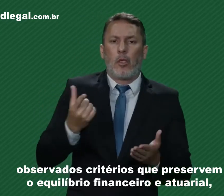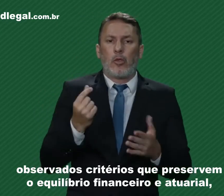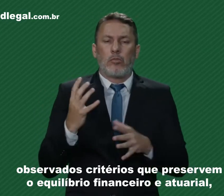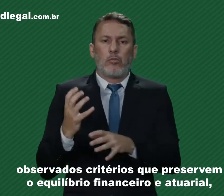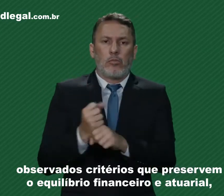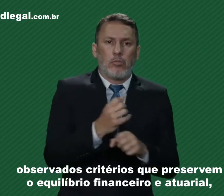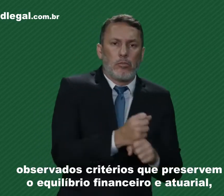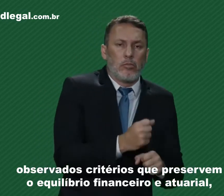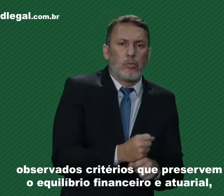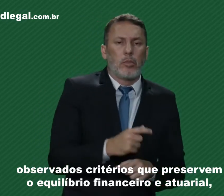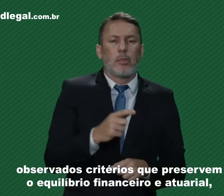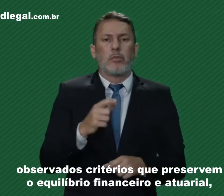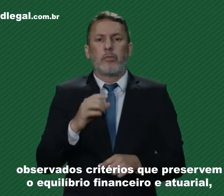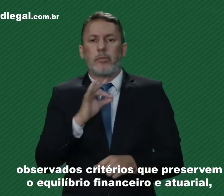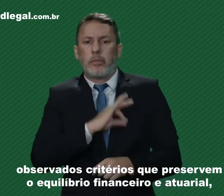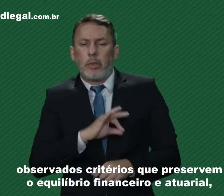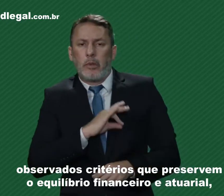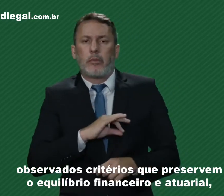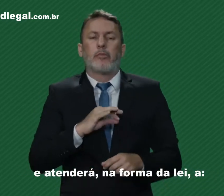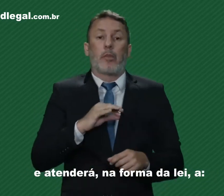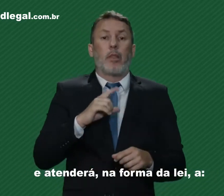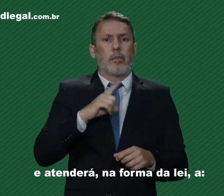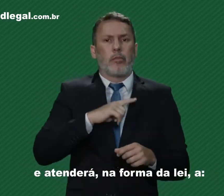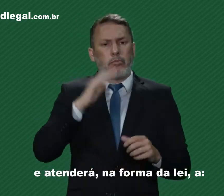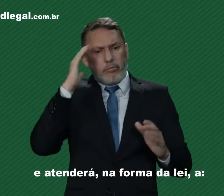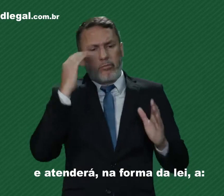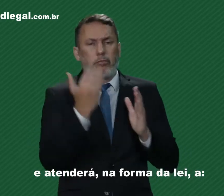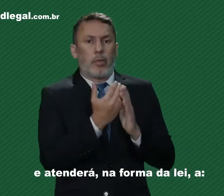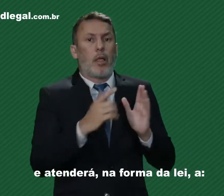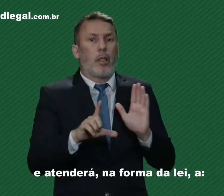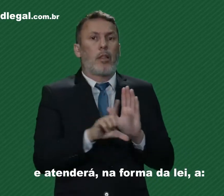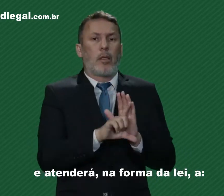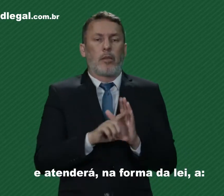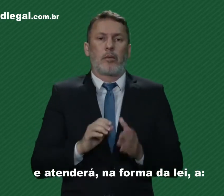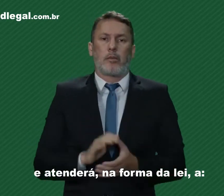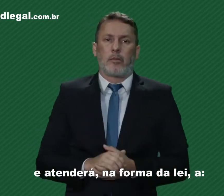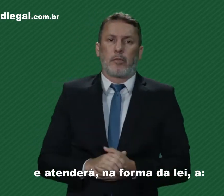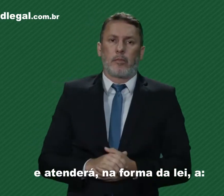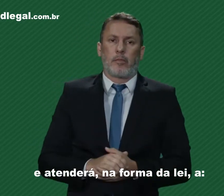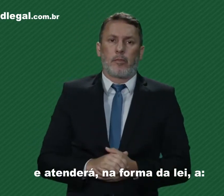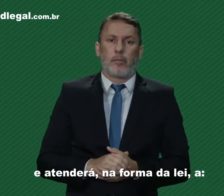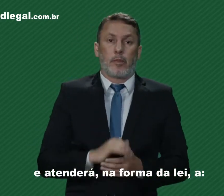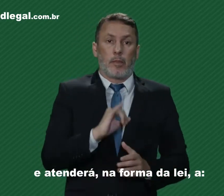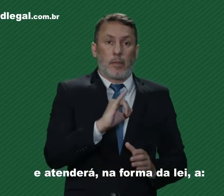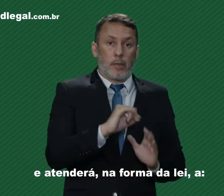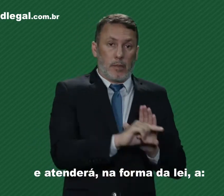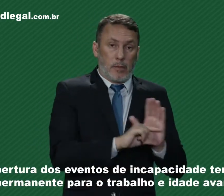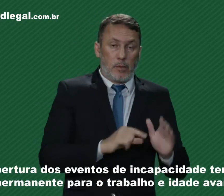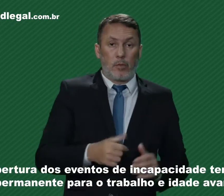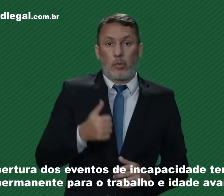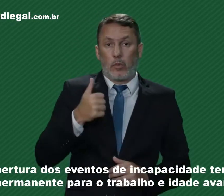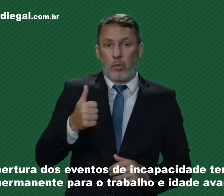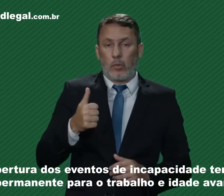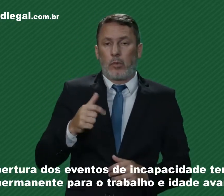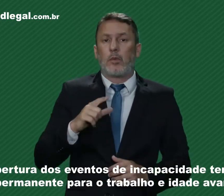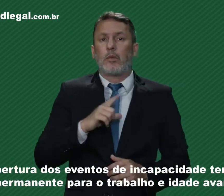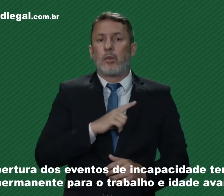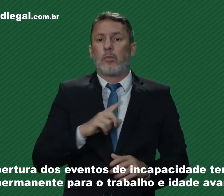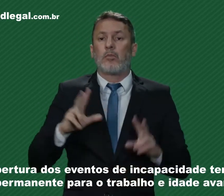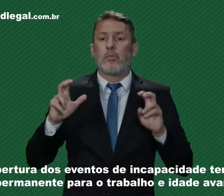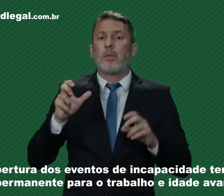o equilíbrio financeiro e o atuarial e atenderá, na forma da lei, a: Inciso